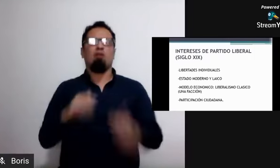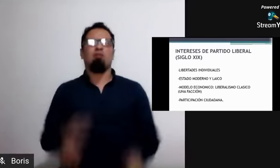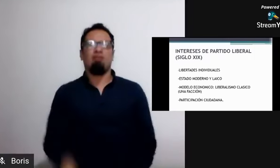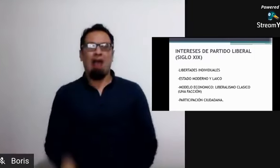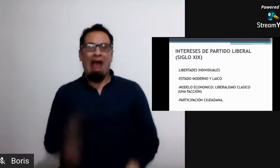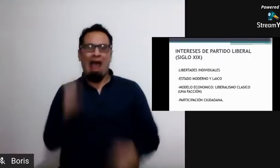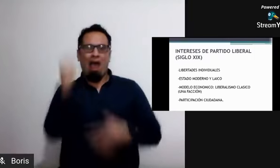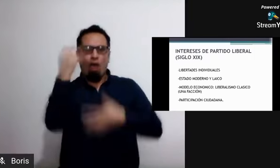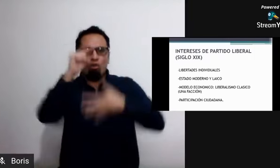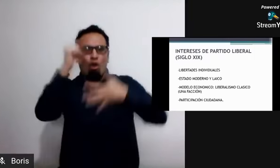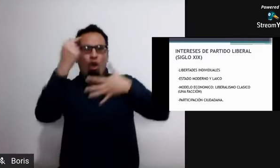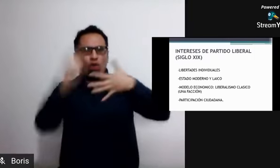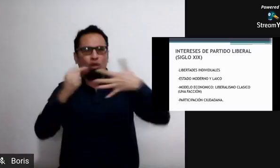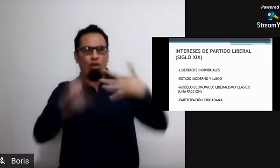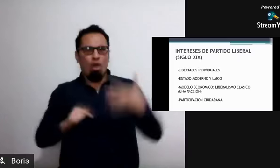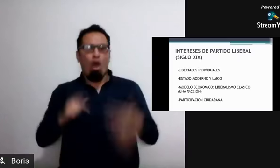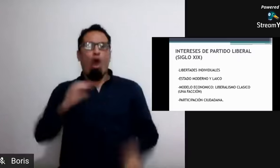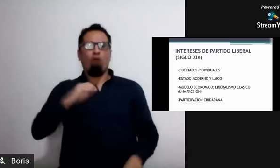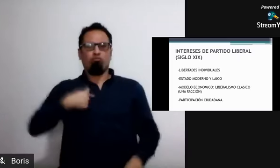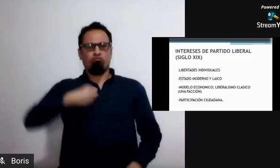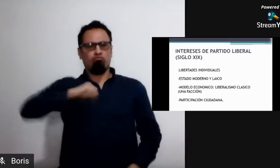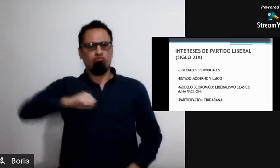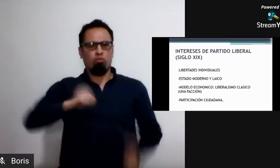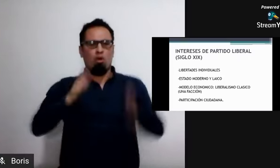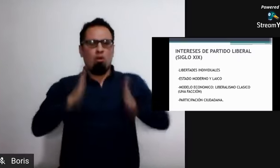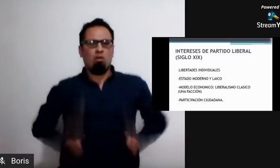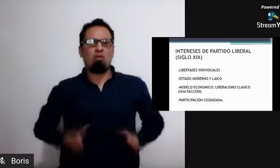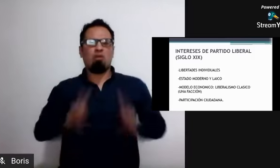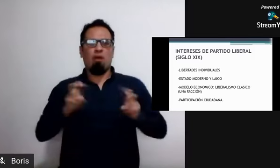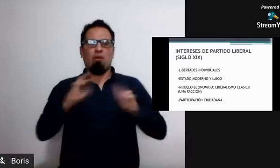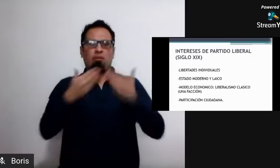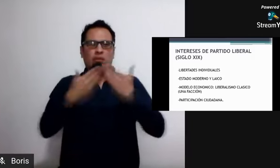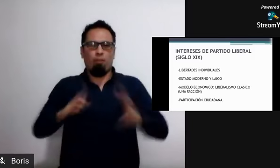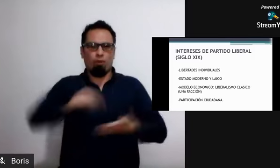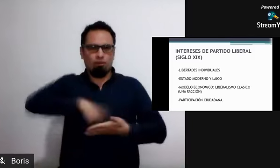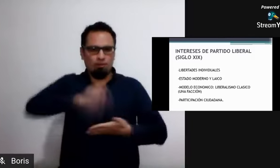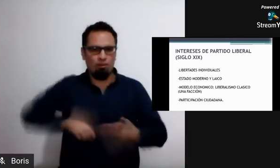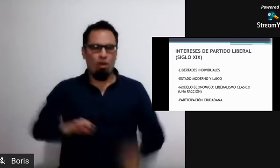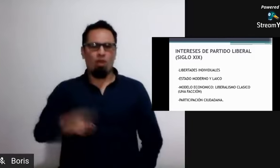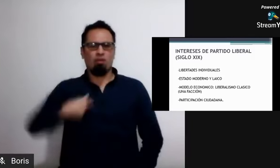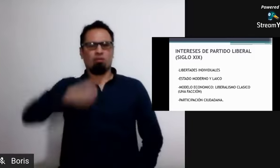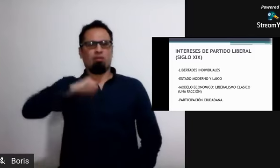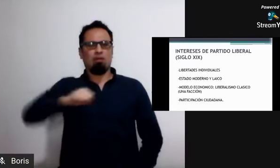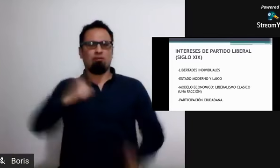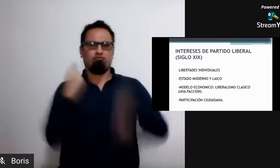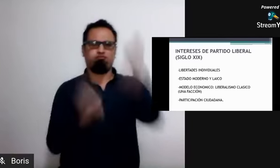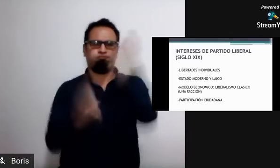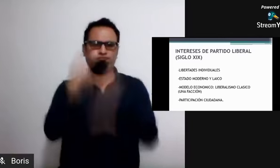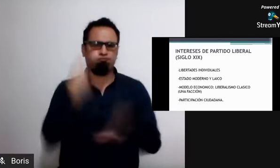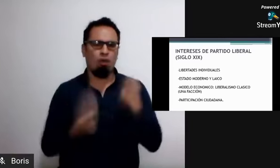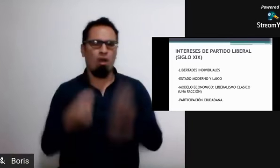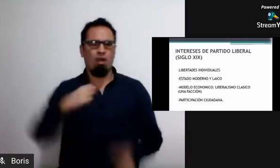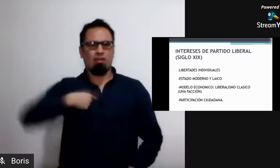era una decisión permitida para las personas del género masculino, quienes podían firmar